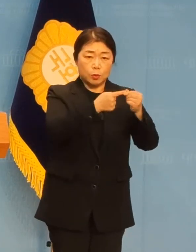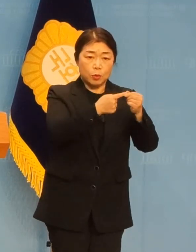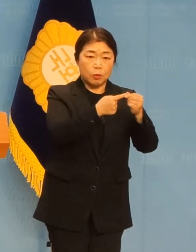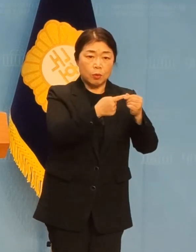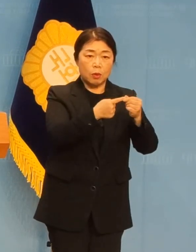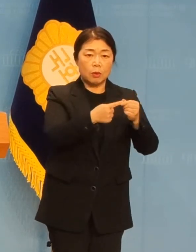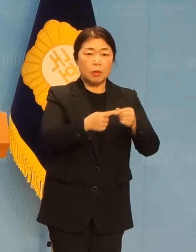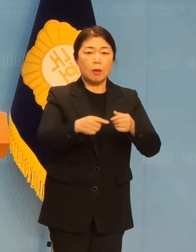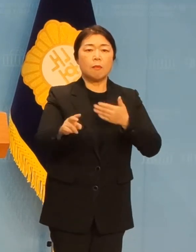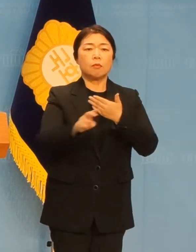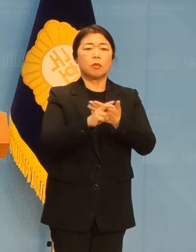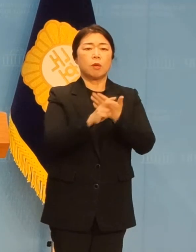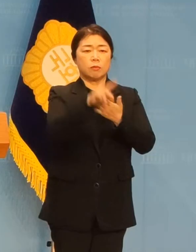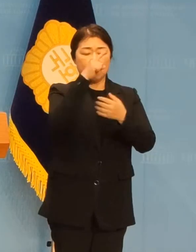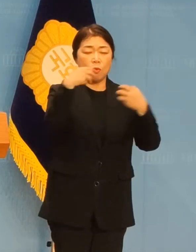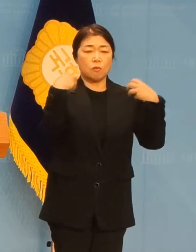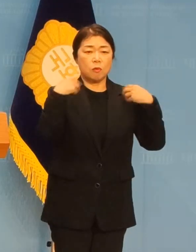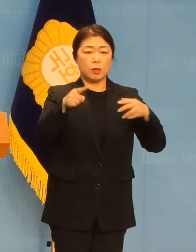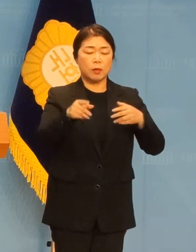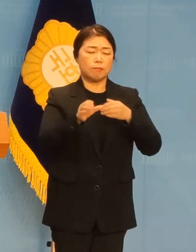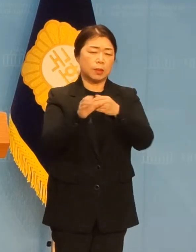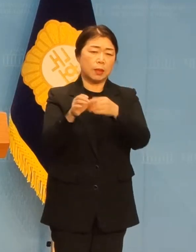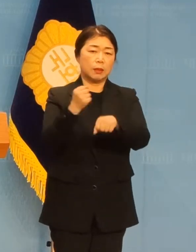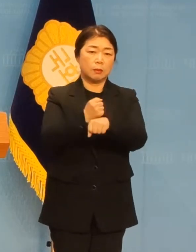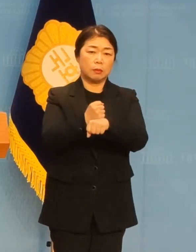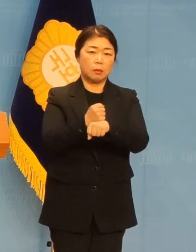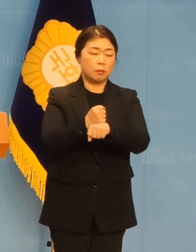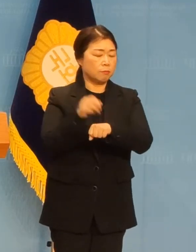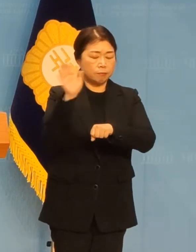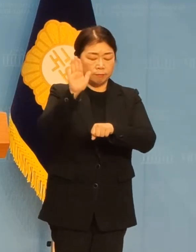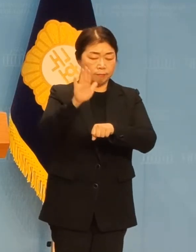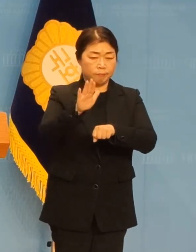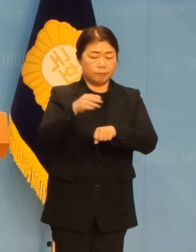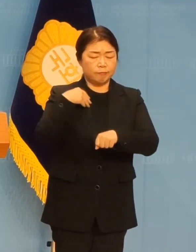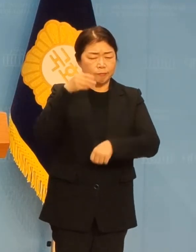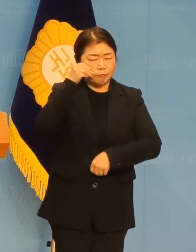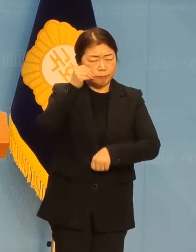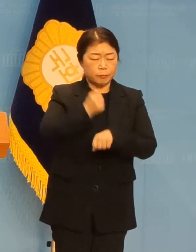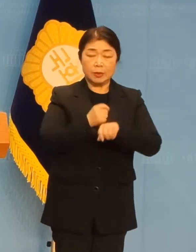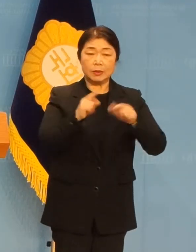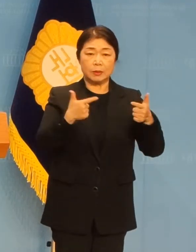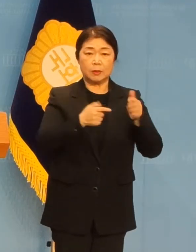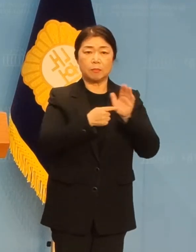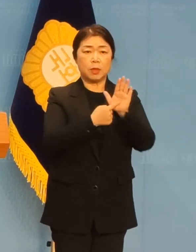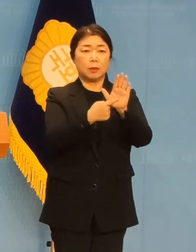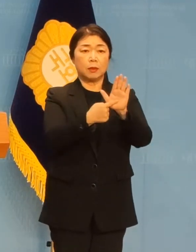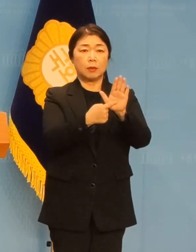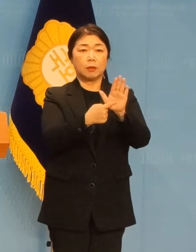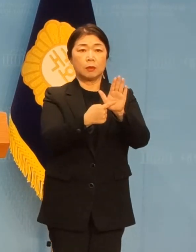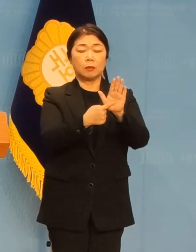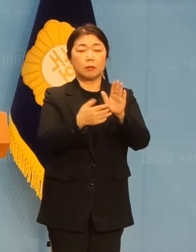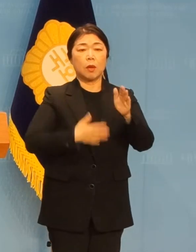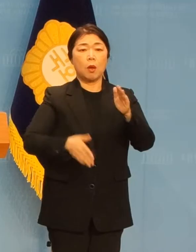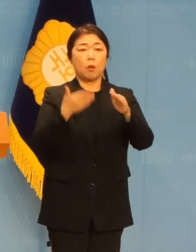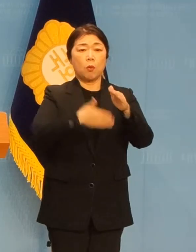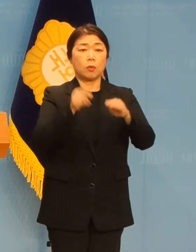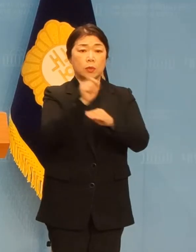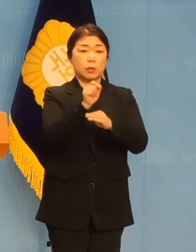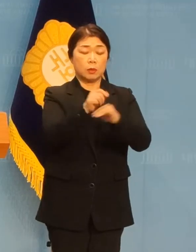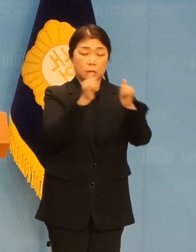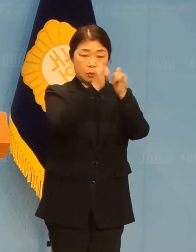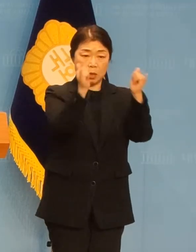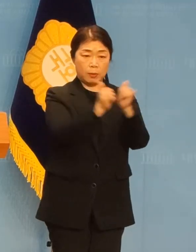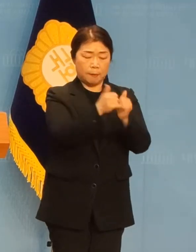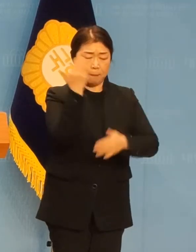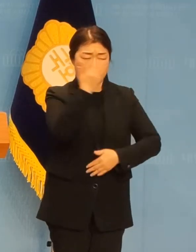불의한 정권에 맞짱 떠서 저항의 깃발을 들었습니다. 저는 공직사회 청렴과